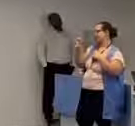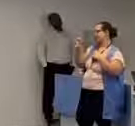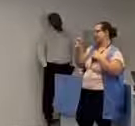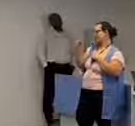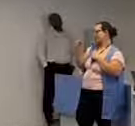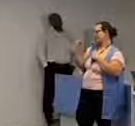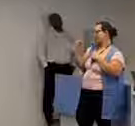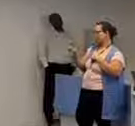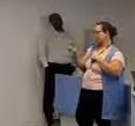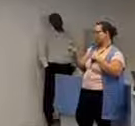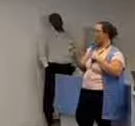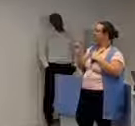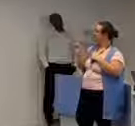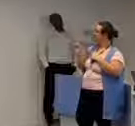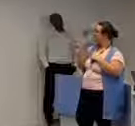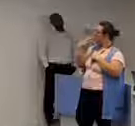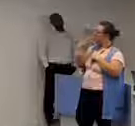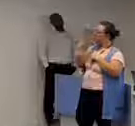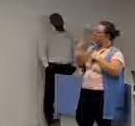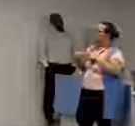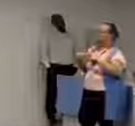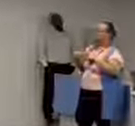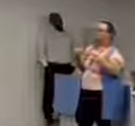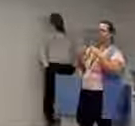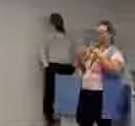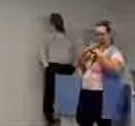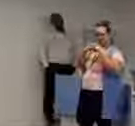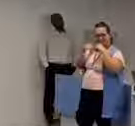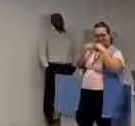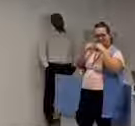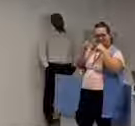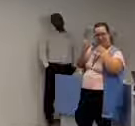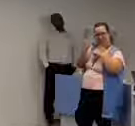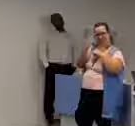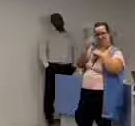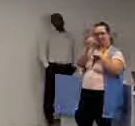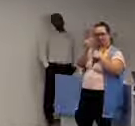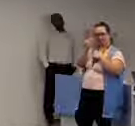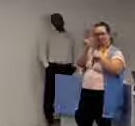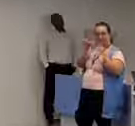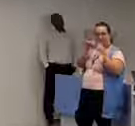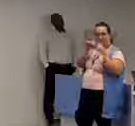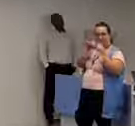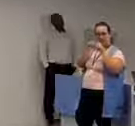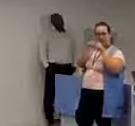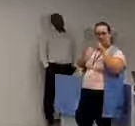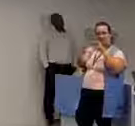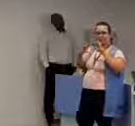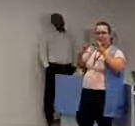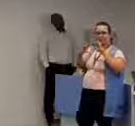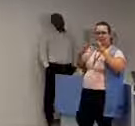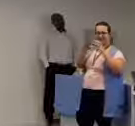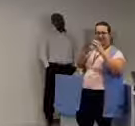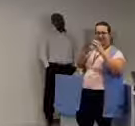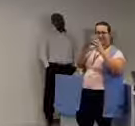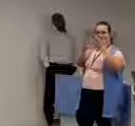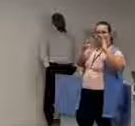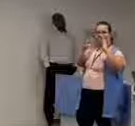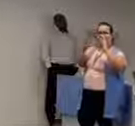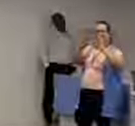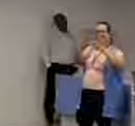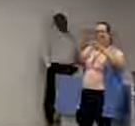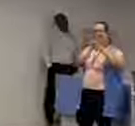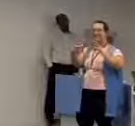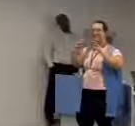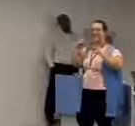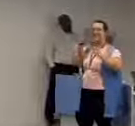Por que foi tão importante o CAD 3D? Porque no CAD 3D, eu fazia as coisas em 3D e os desenhos eles passam a ser projeções de